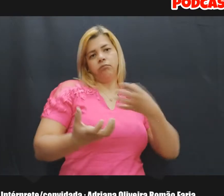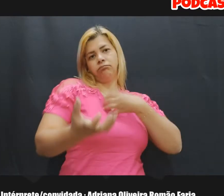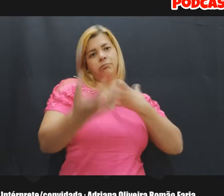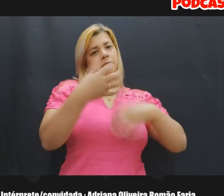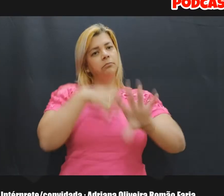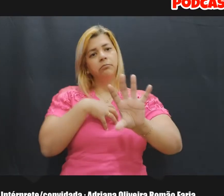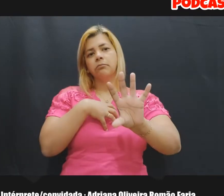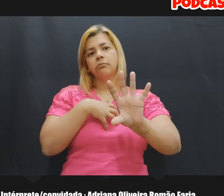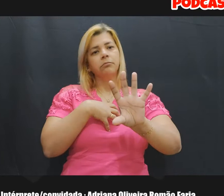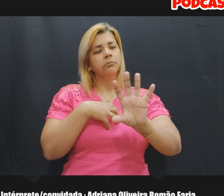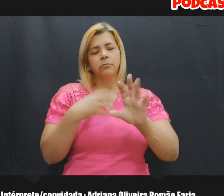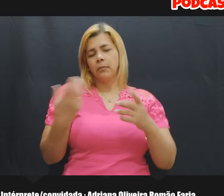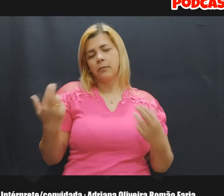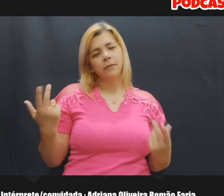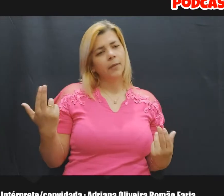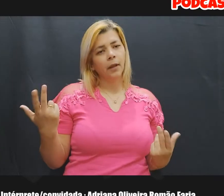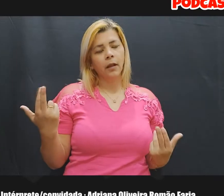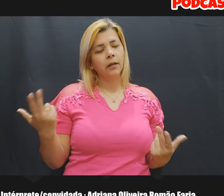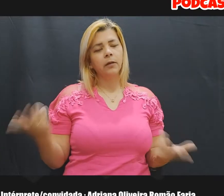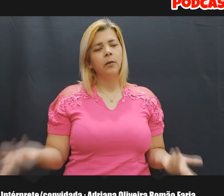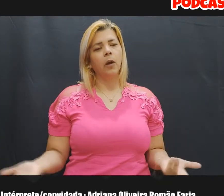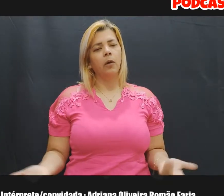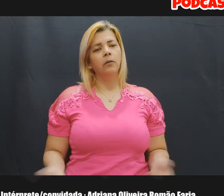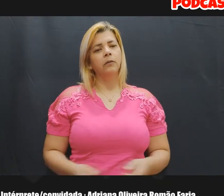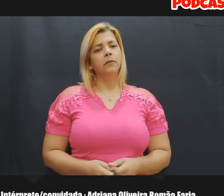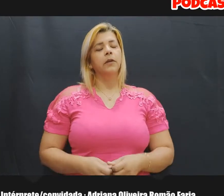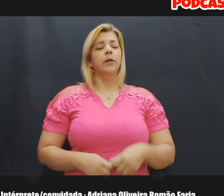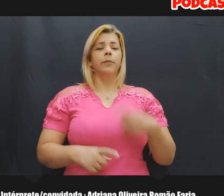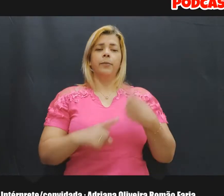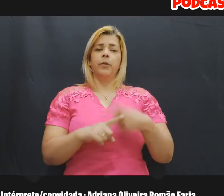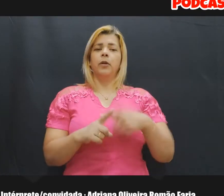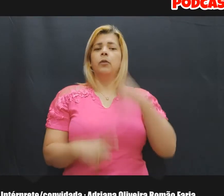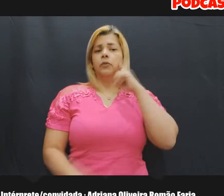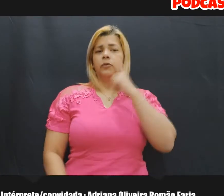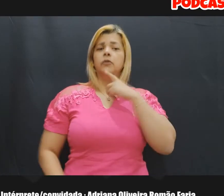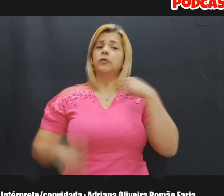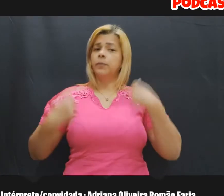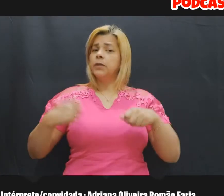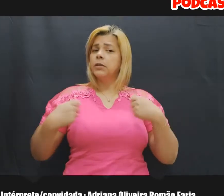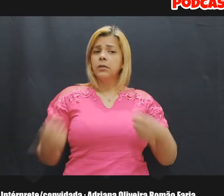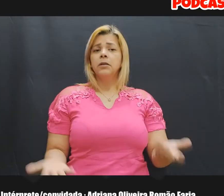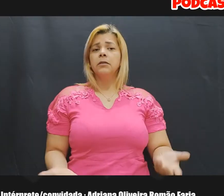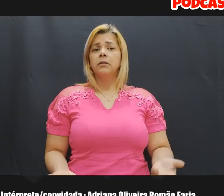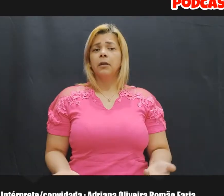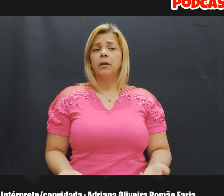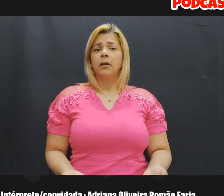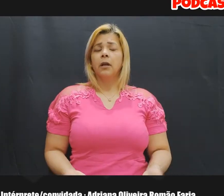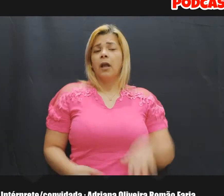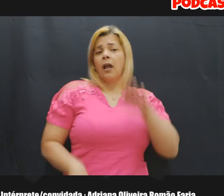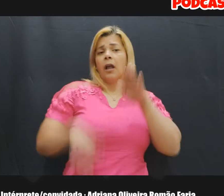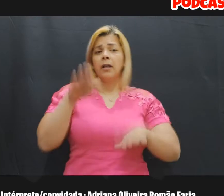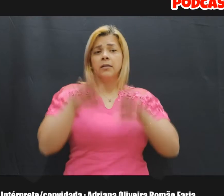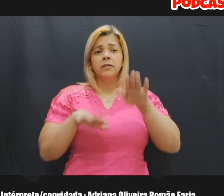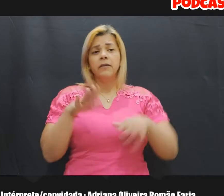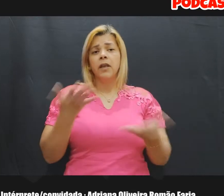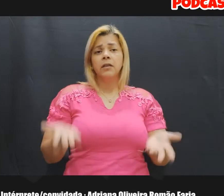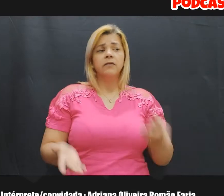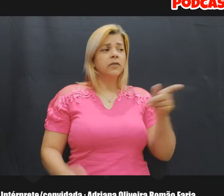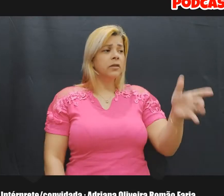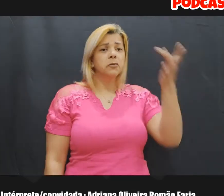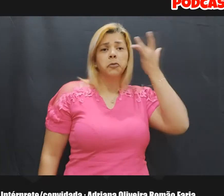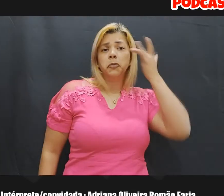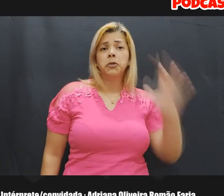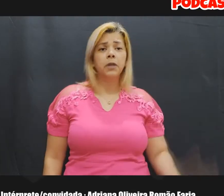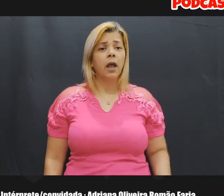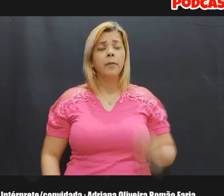fez uma observação, coloque-se no lugar de uma pessoa, coloque-se numa situação em que você não sabe como